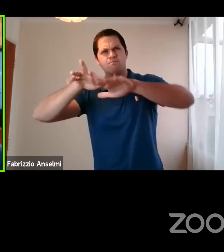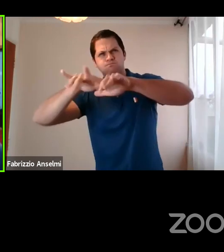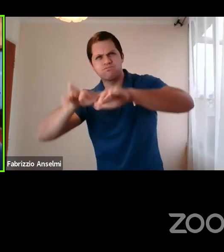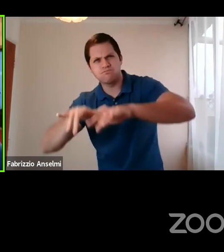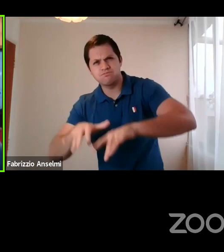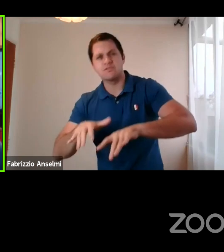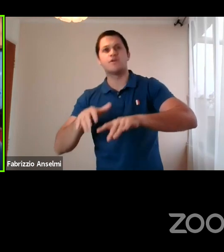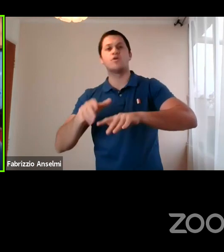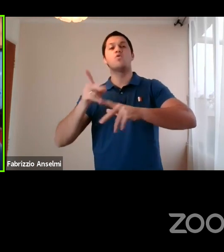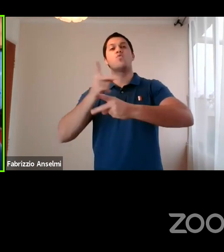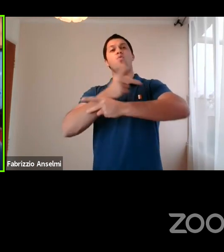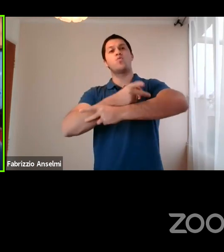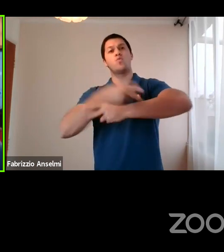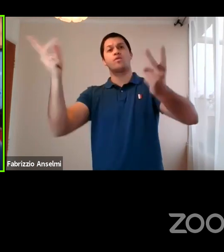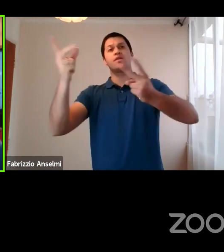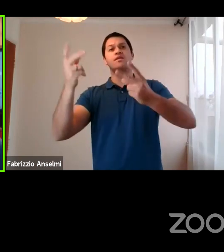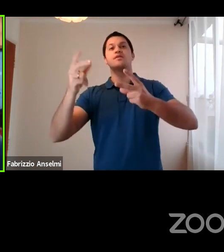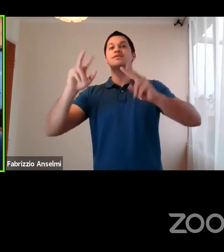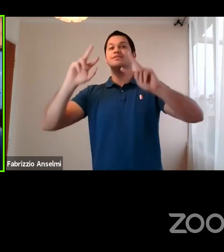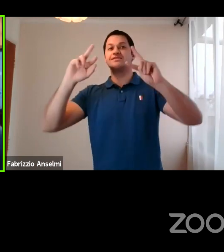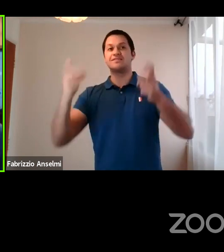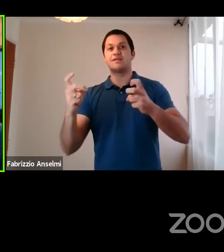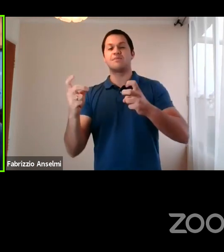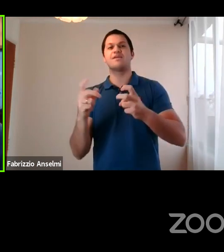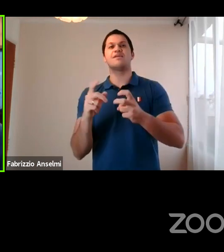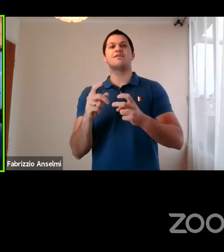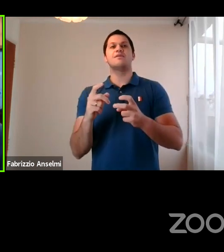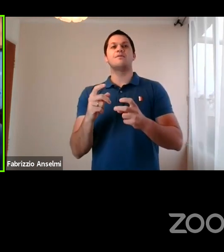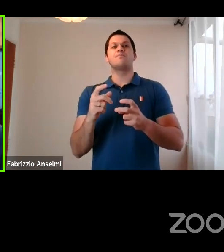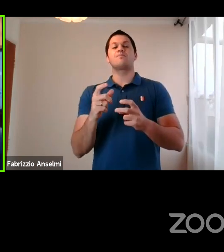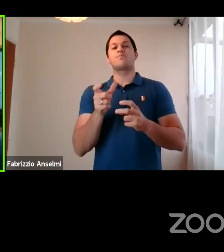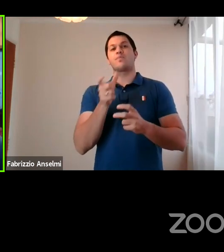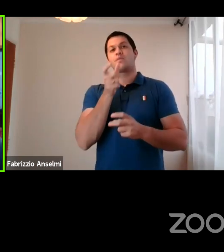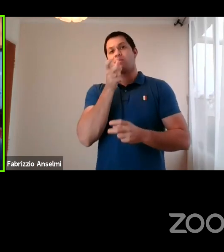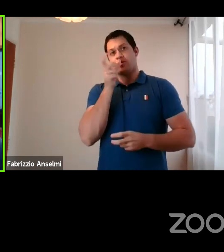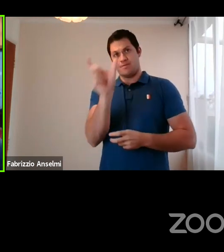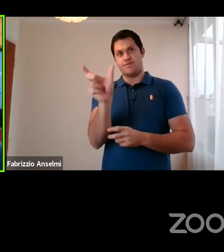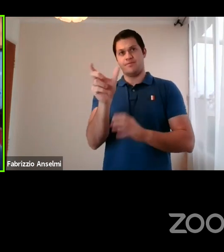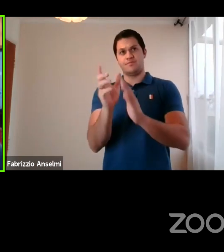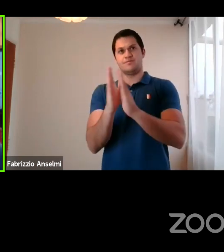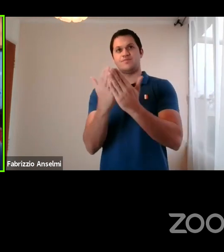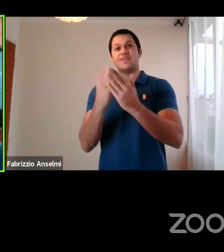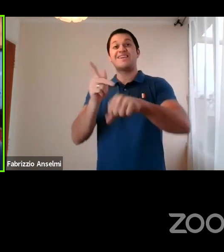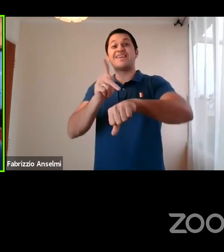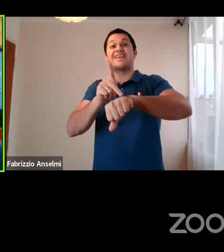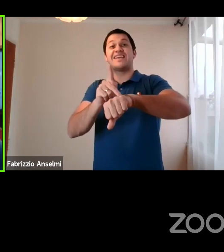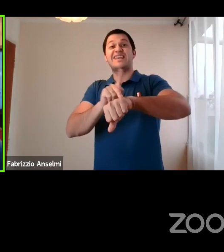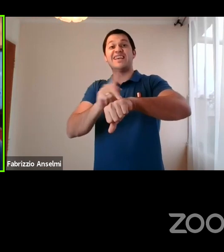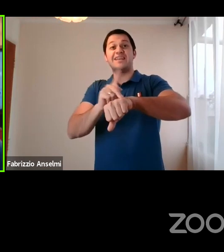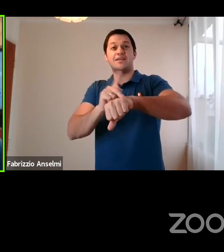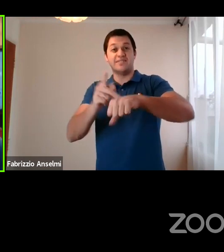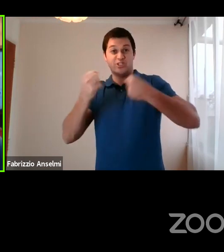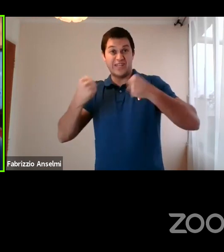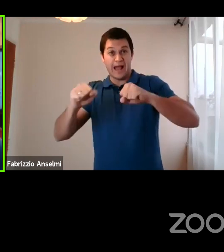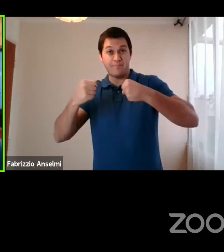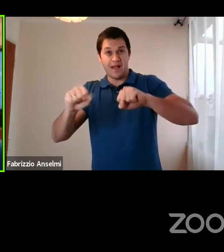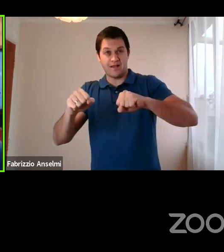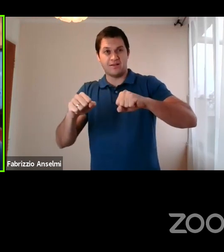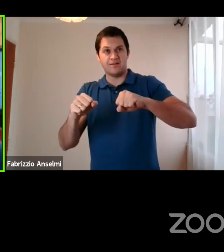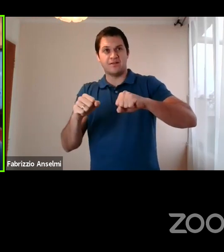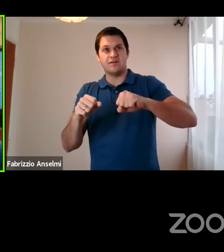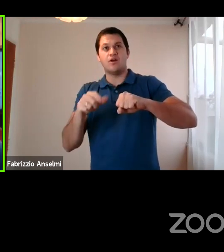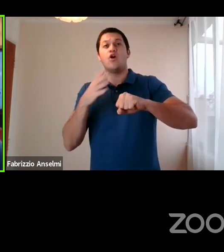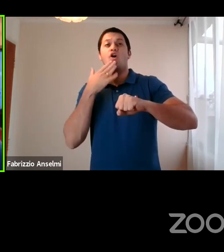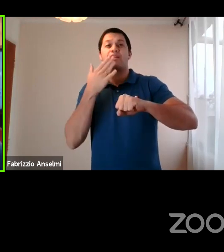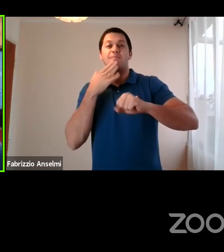Francia promoviendo la técnica de Lind, llamado Kinesioterapia, en francés, por supuesto, Kinesioterapia o